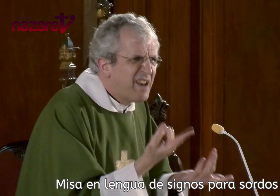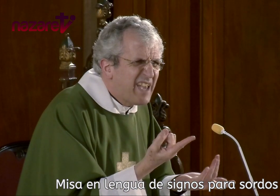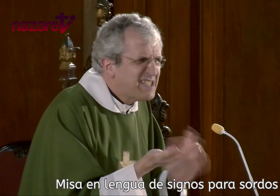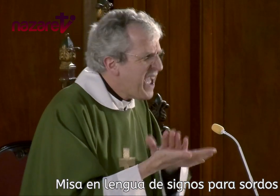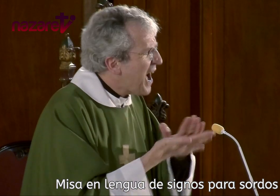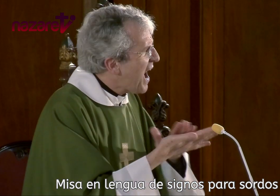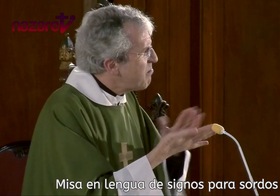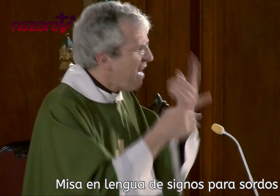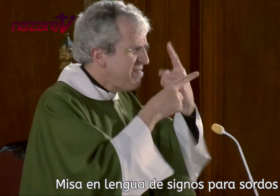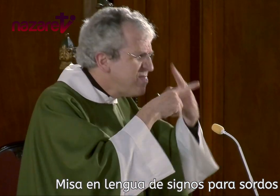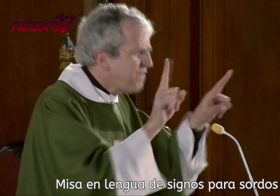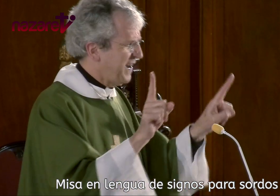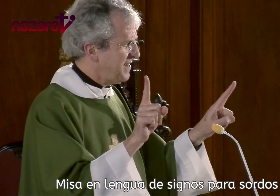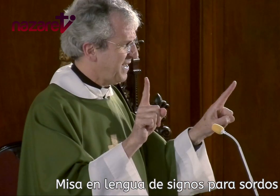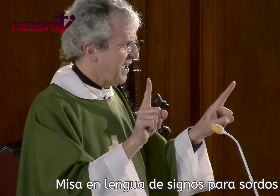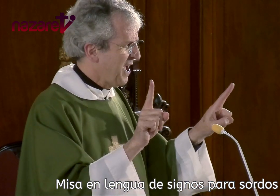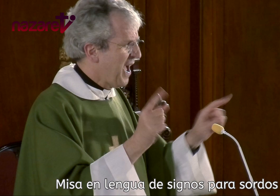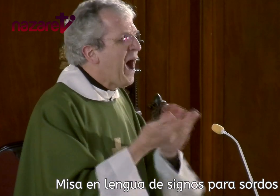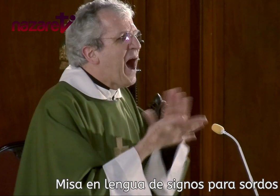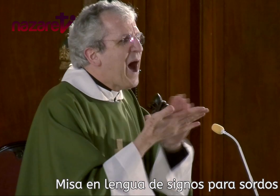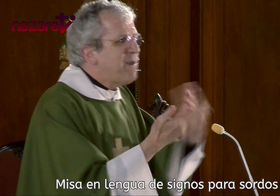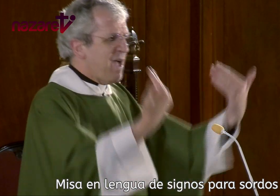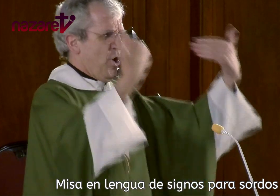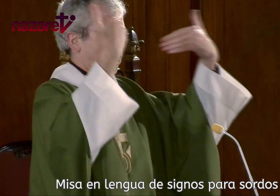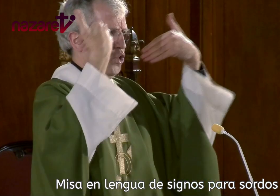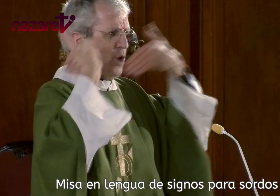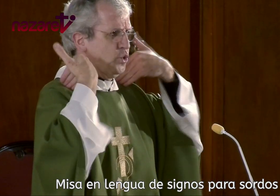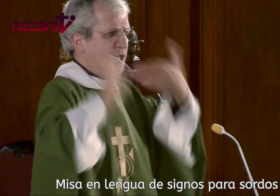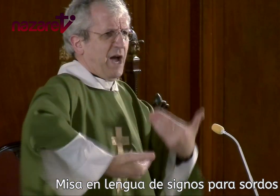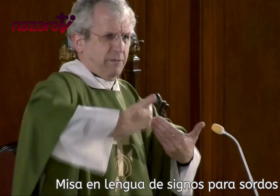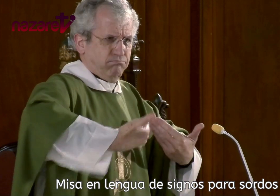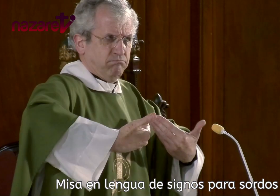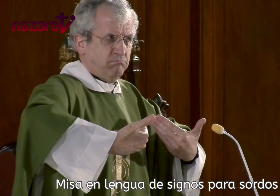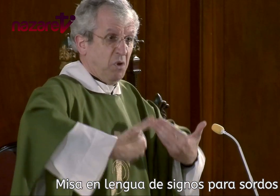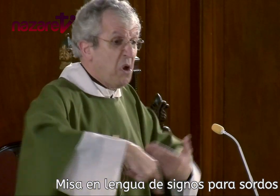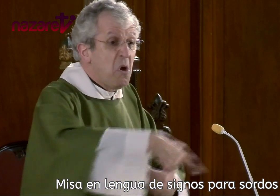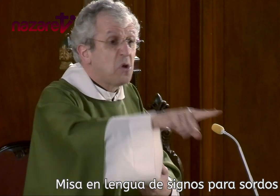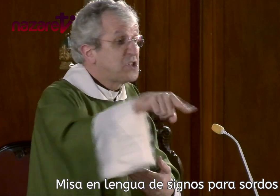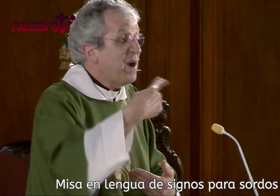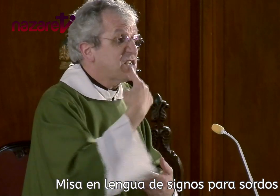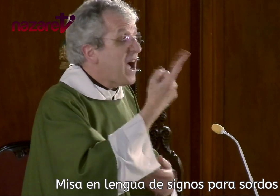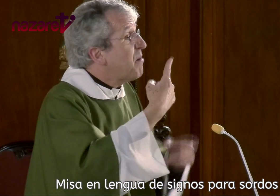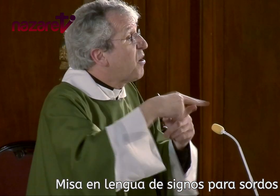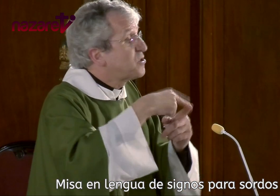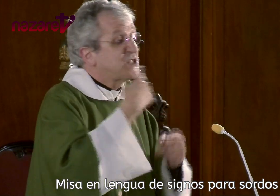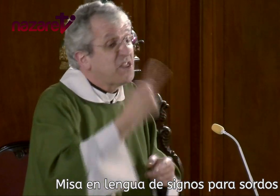este habla diferente habla con autoridad los demás hablan cosas y dicen